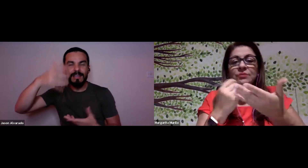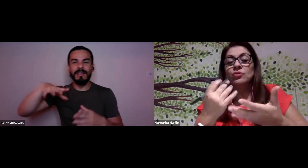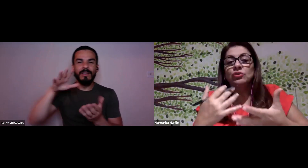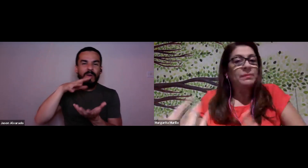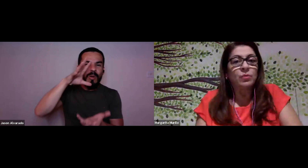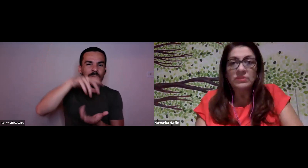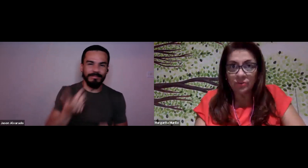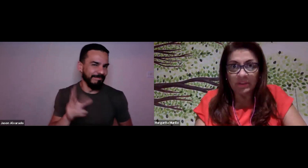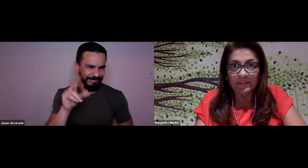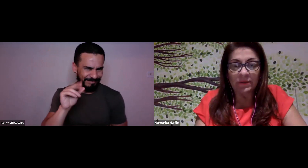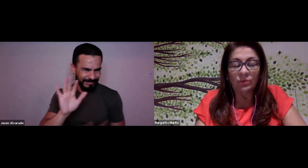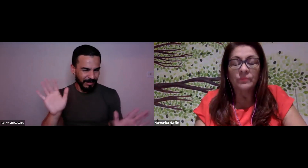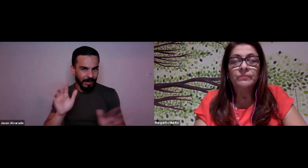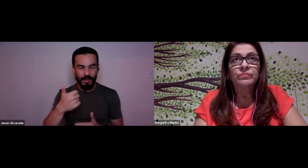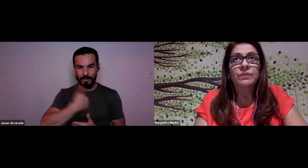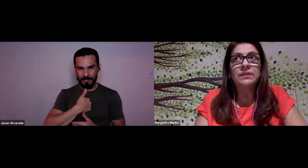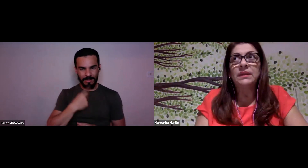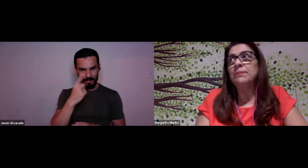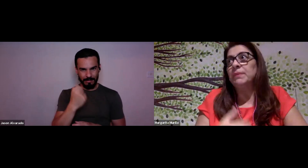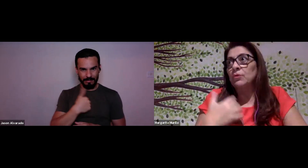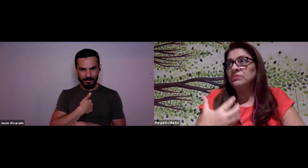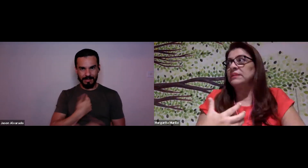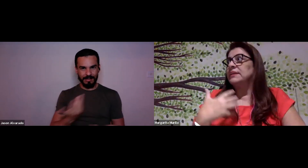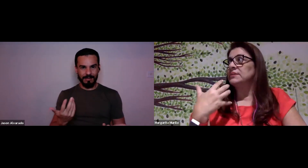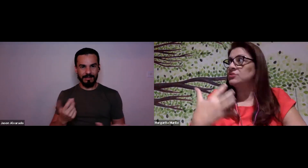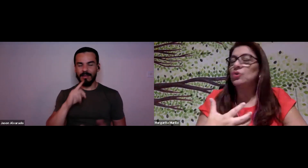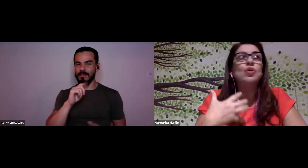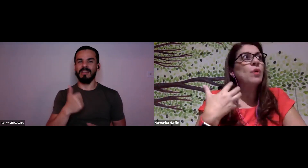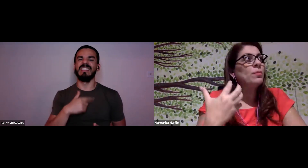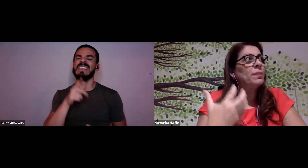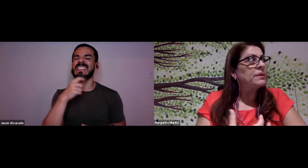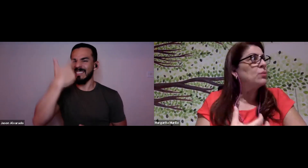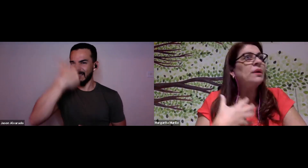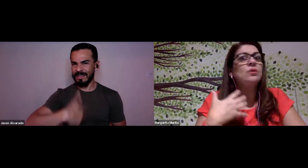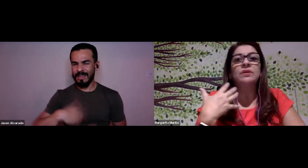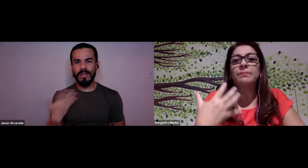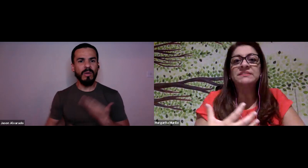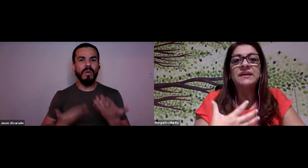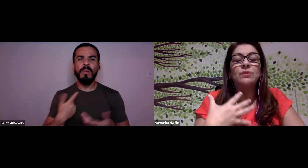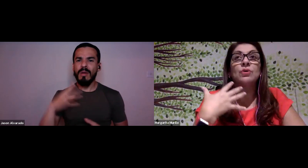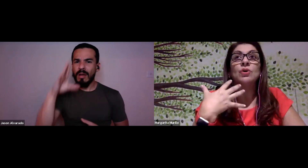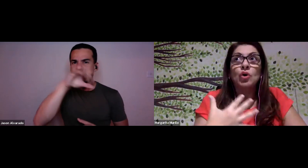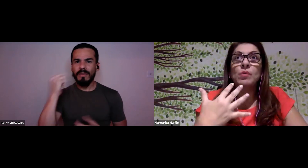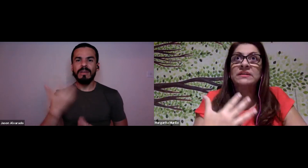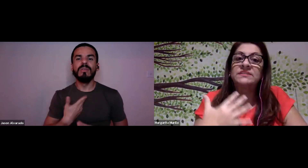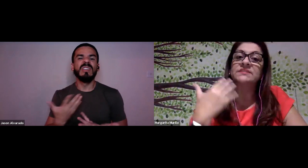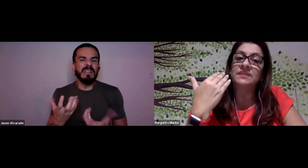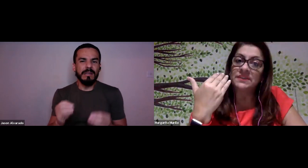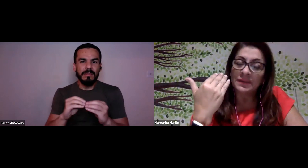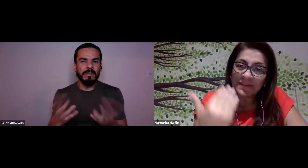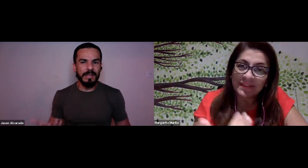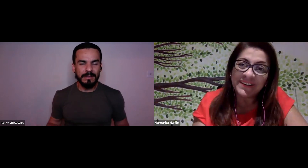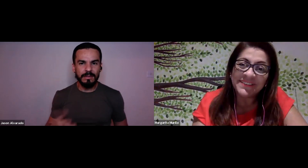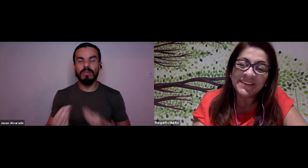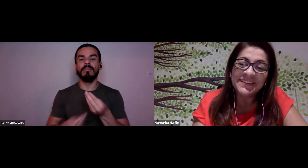pienso que no no también cuestiónatelo y Y pregúntate quién soy Cómo hago para averiguarlo qué más quiero Cómo haces